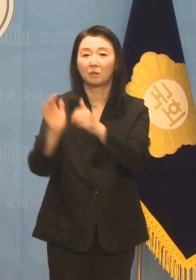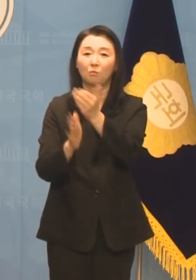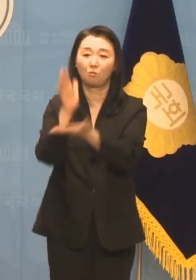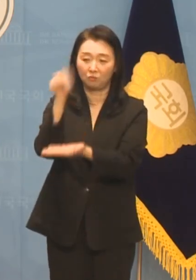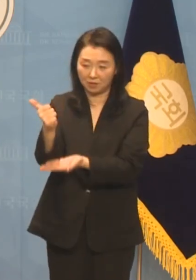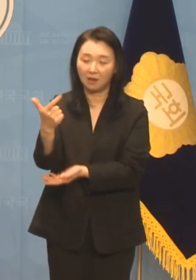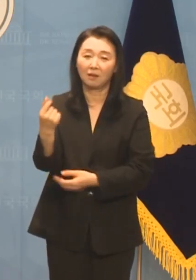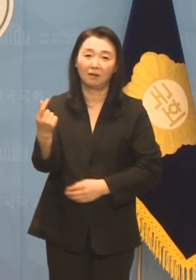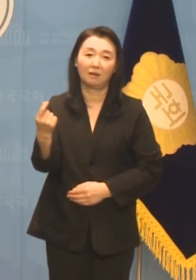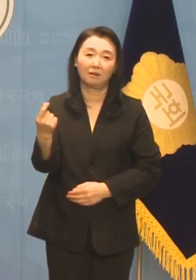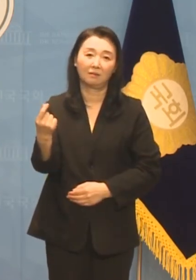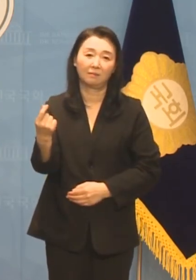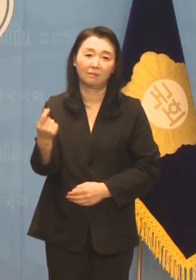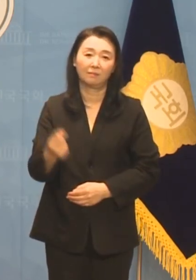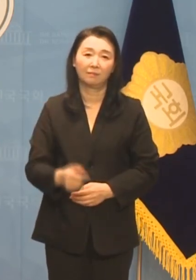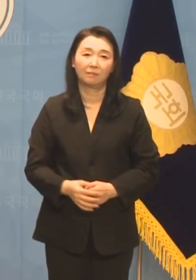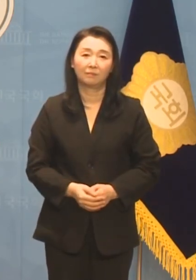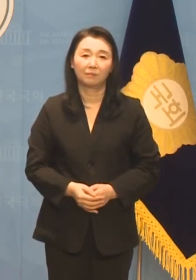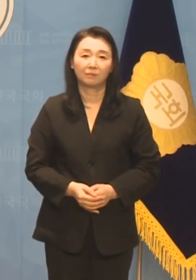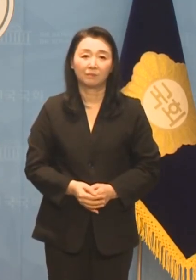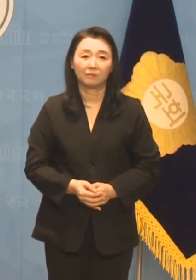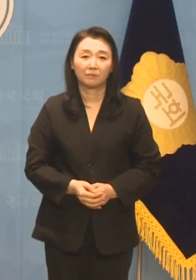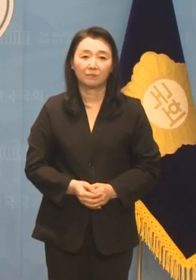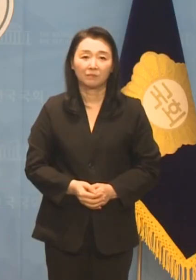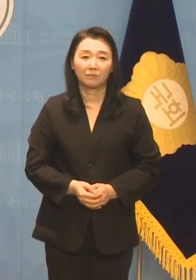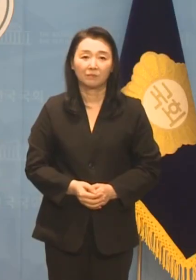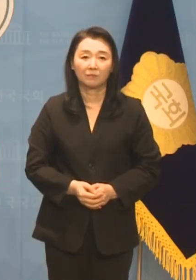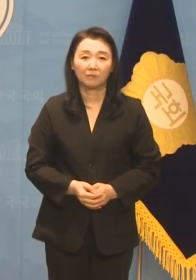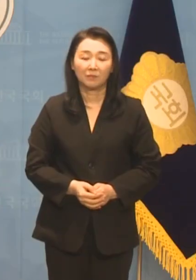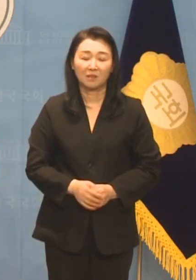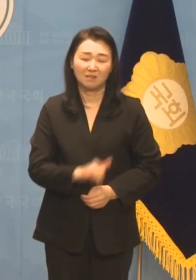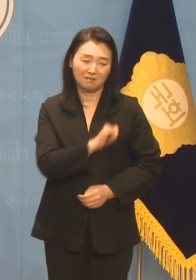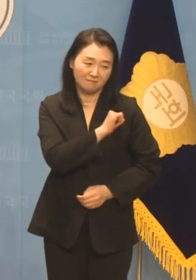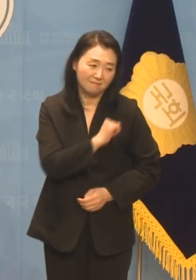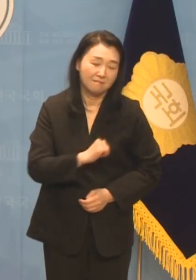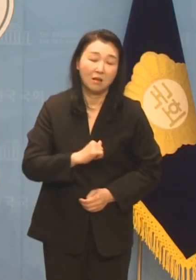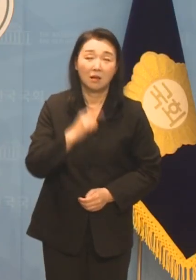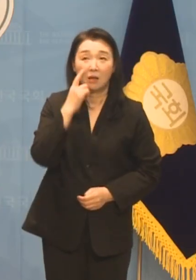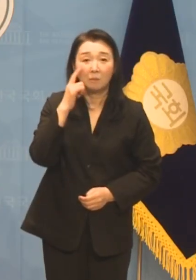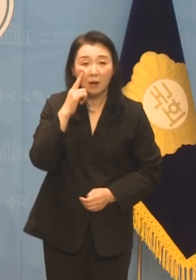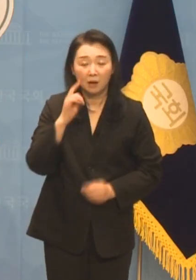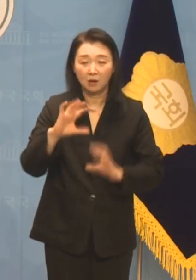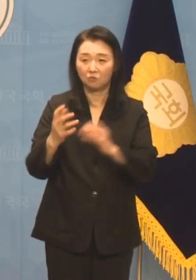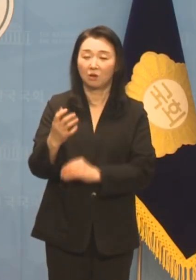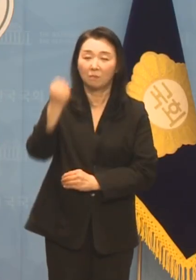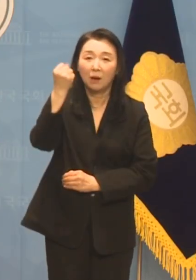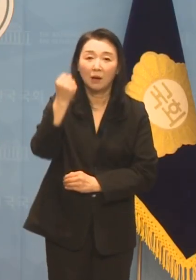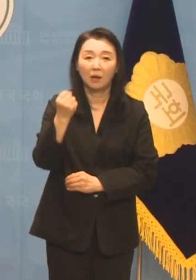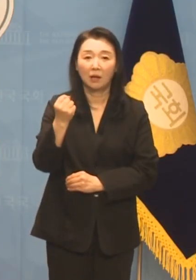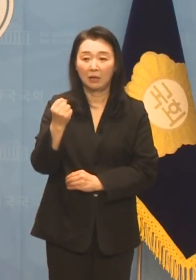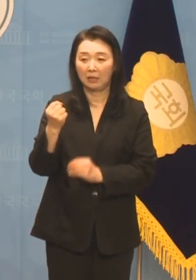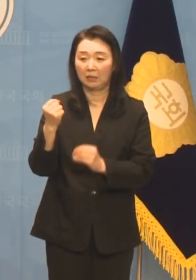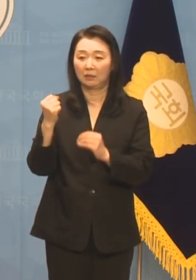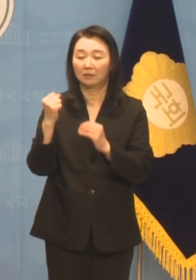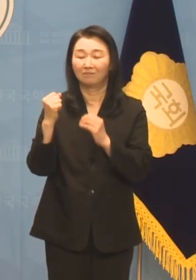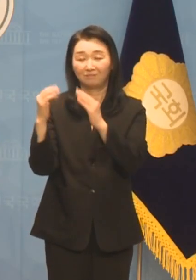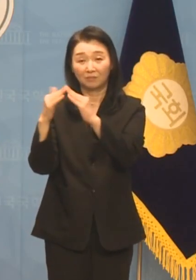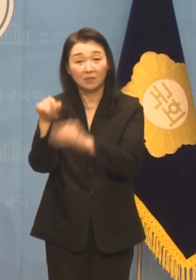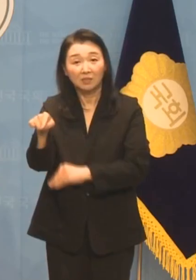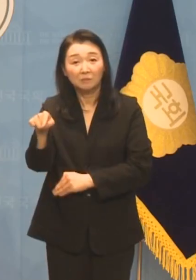선거대책본부장이라고 해도 과언이 아닙니다. 어차피 버티고 버티던 국가 소유의 한남동 관저에서도